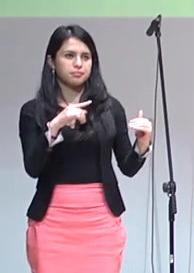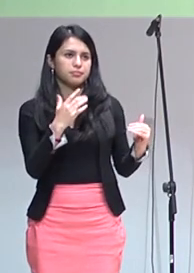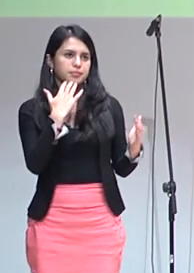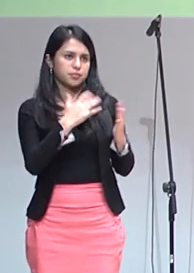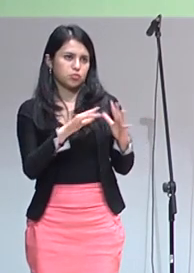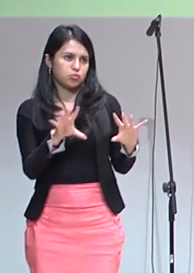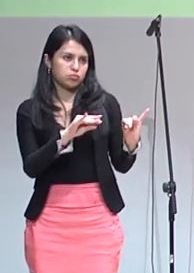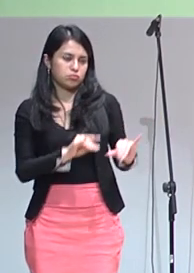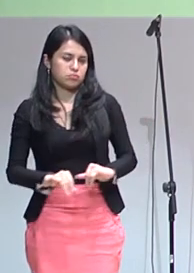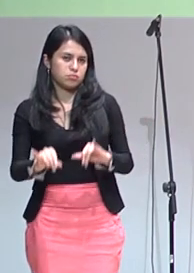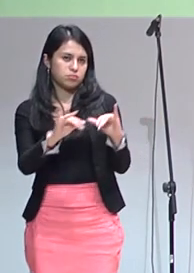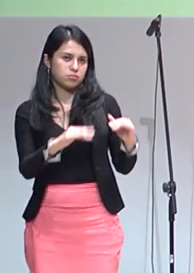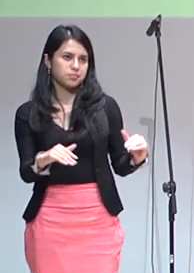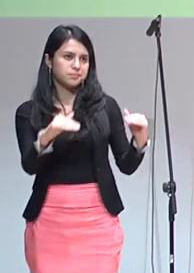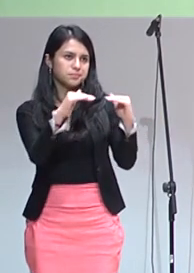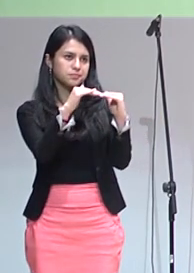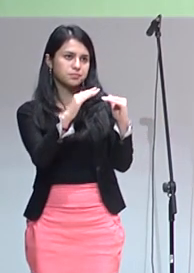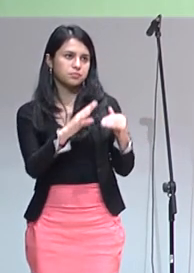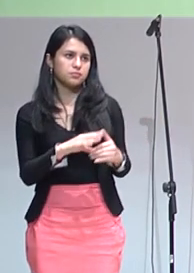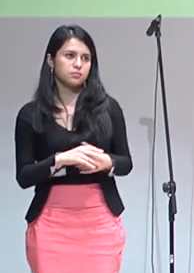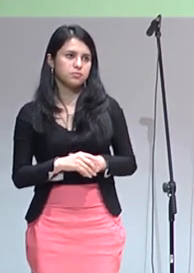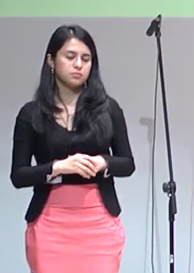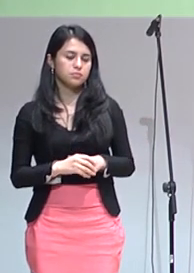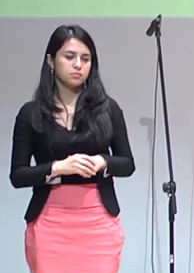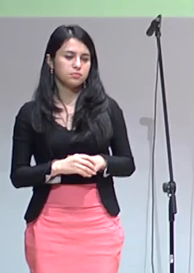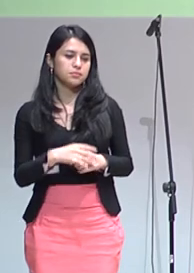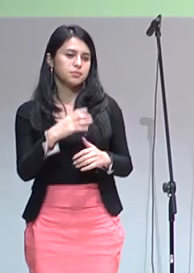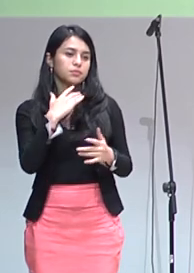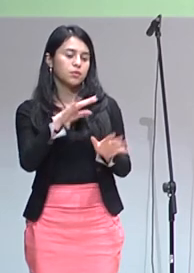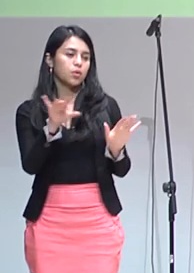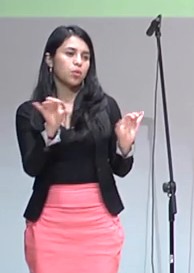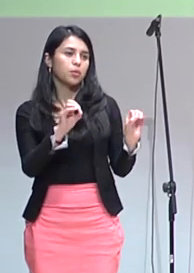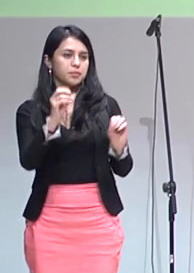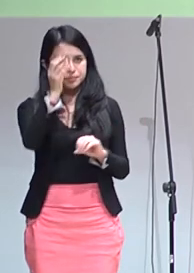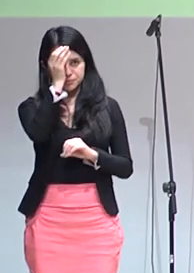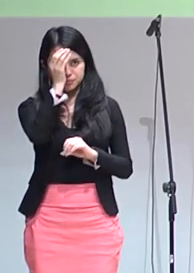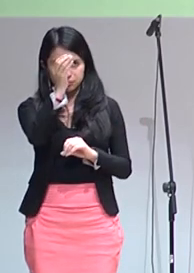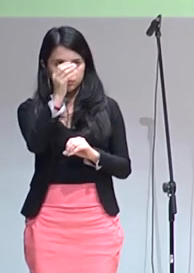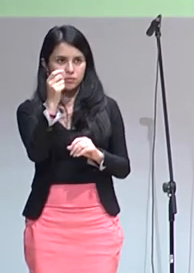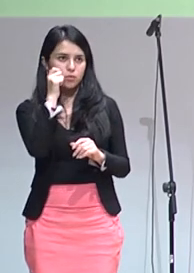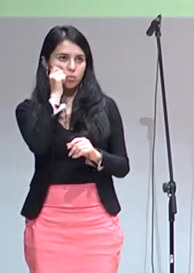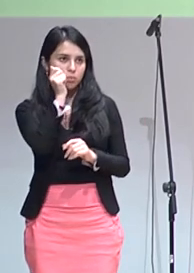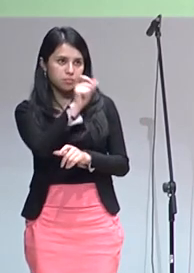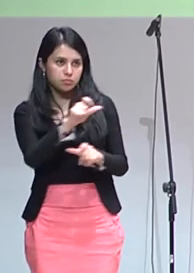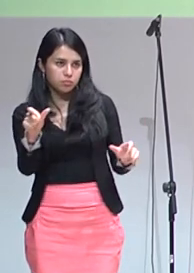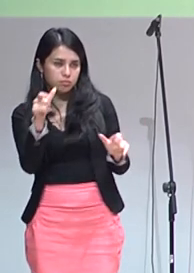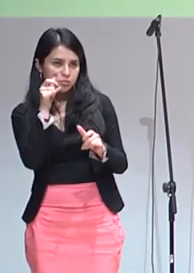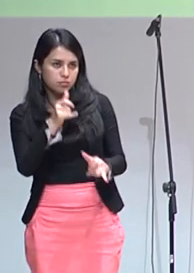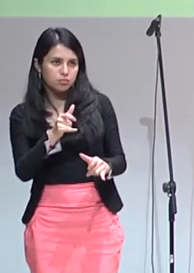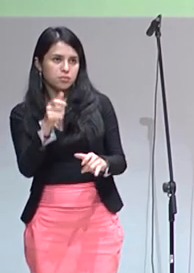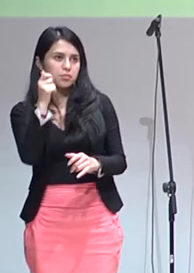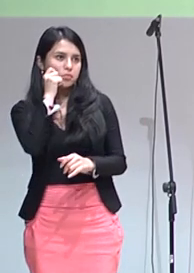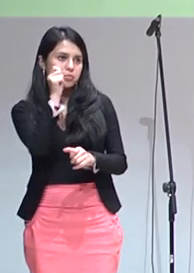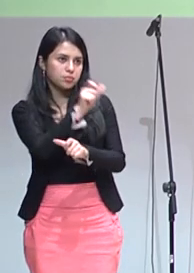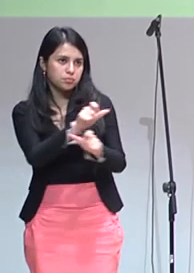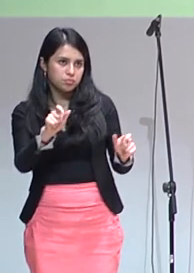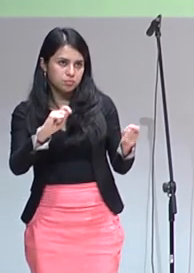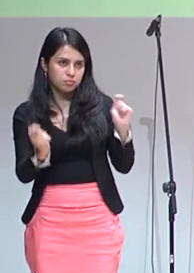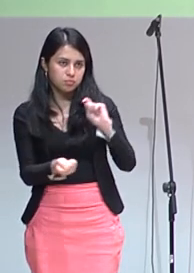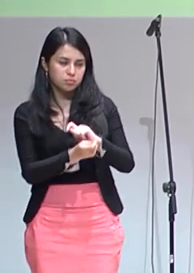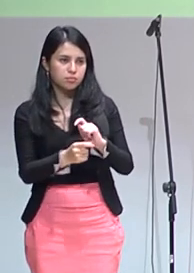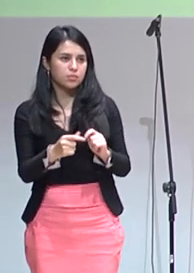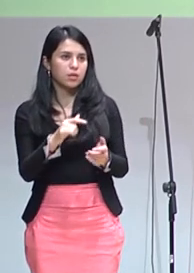de todos, ¿no? ¿Sí? Por el concepto de humanólogo, de mundólogo, ¿no?, como es Edgar Morán, el